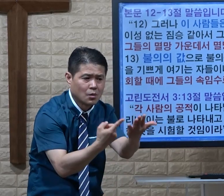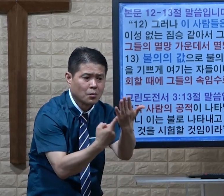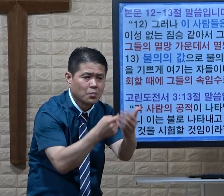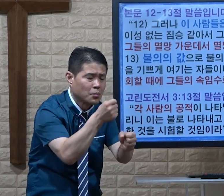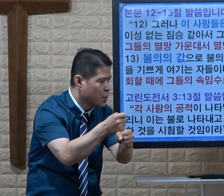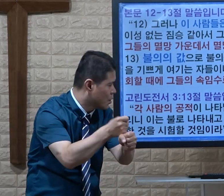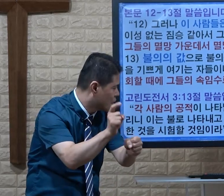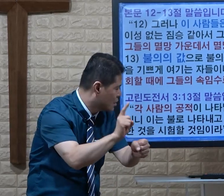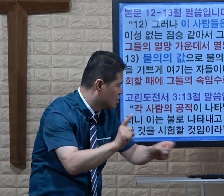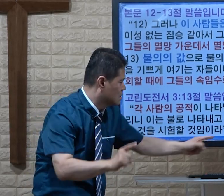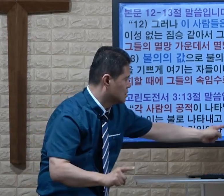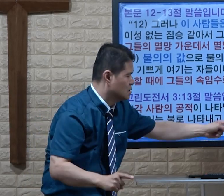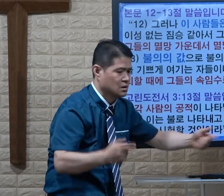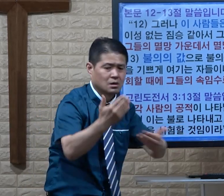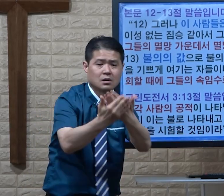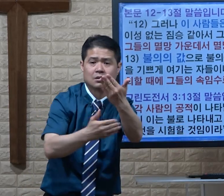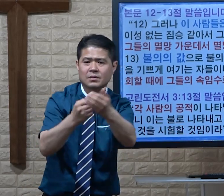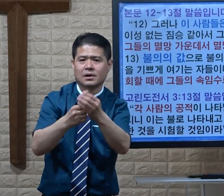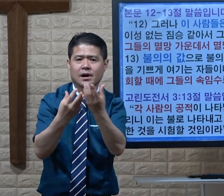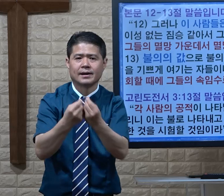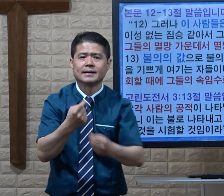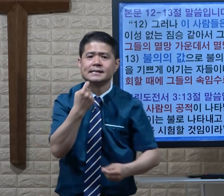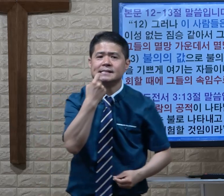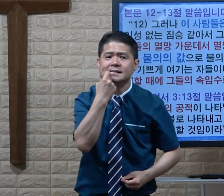이것은 불로 나타내고